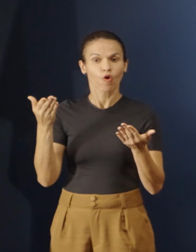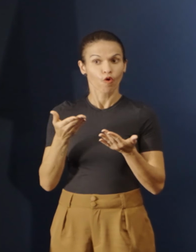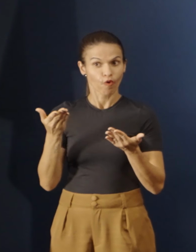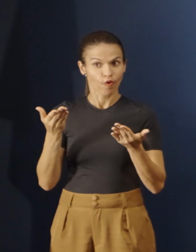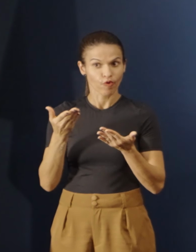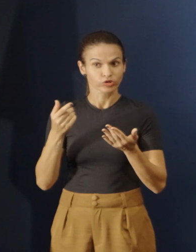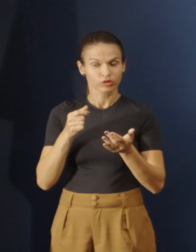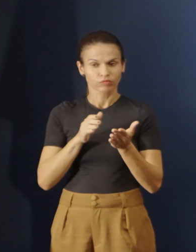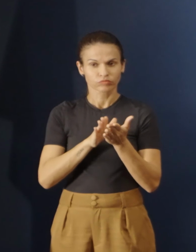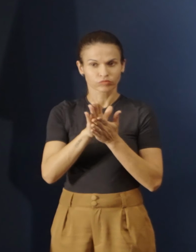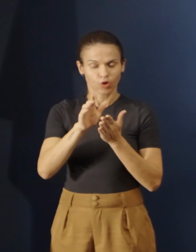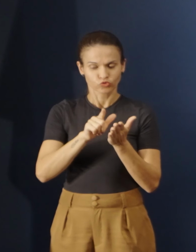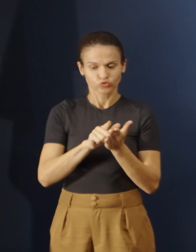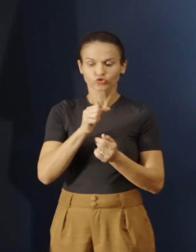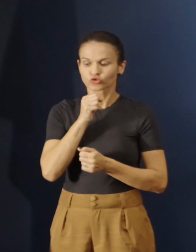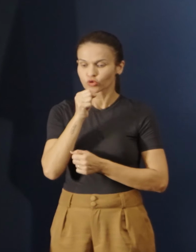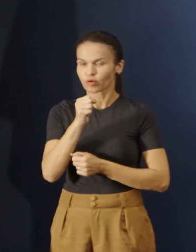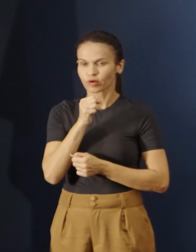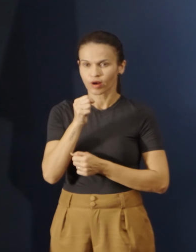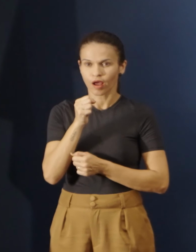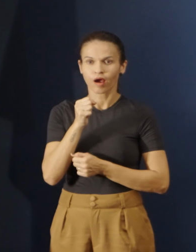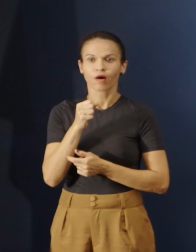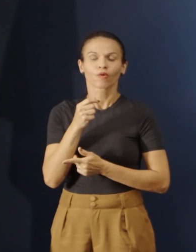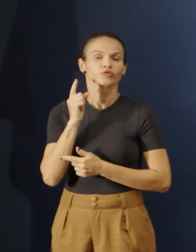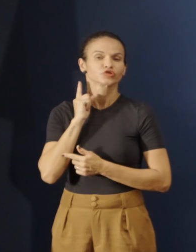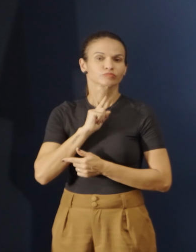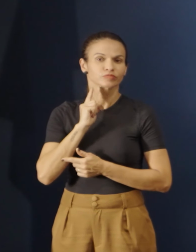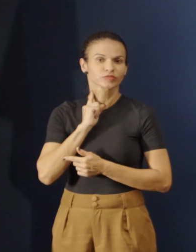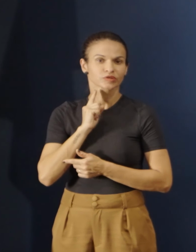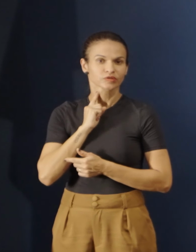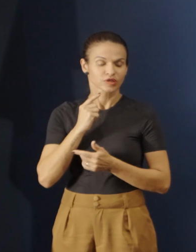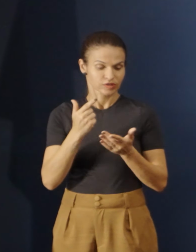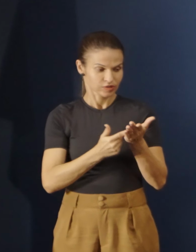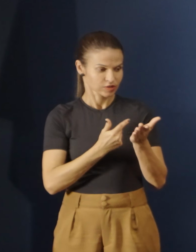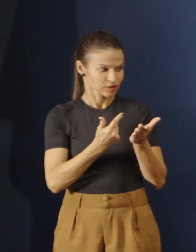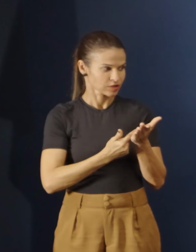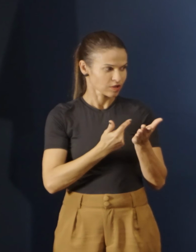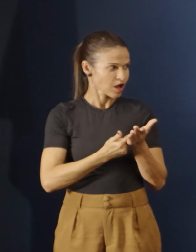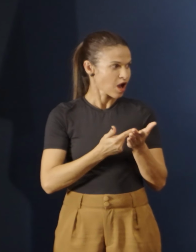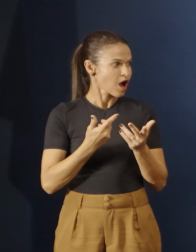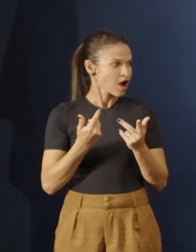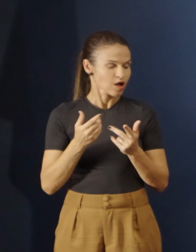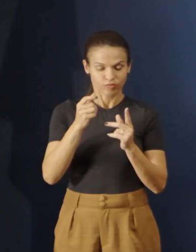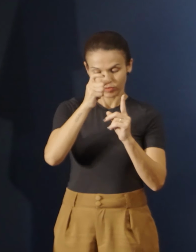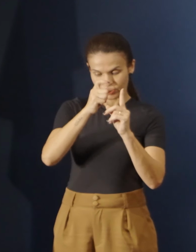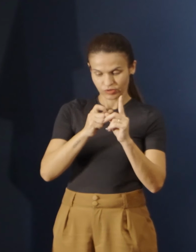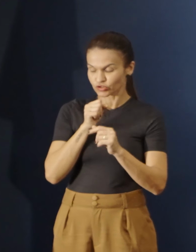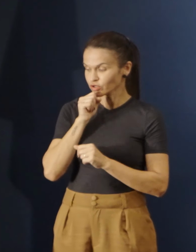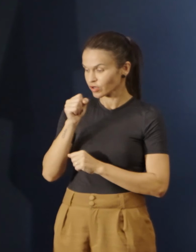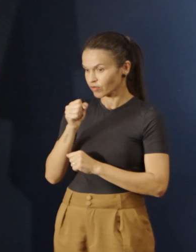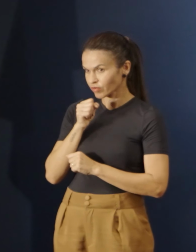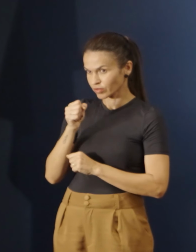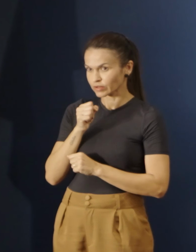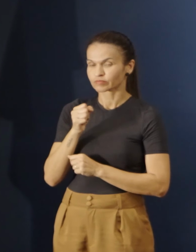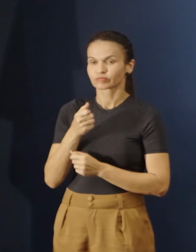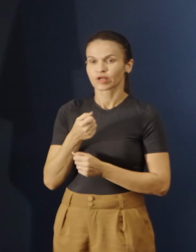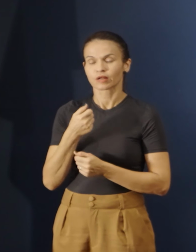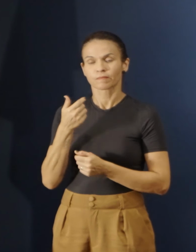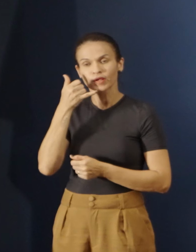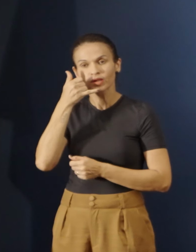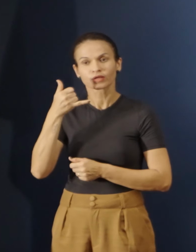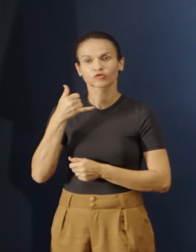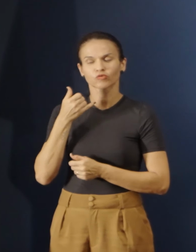Hoje saiu uma matéria do Estado de Minas sobre o lançamento do livro aqui, né? Saiu hoje. E aí o rapaz, que foi o jornalista que fez a matéria, ele me